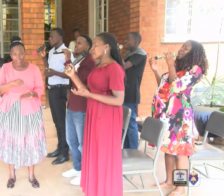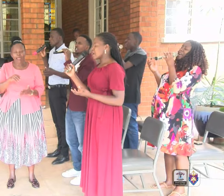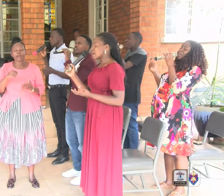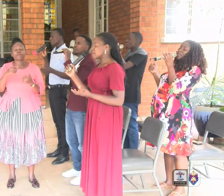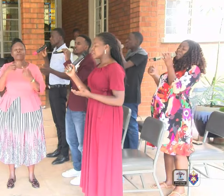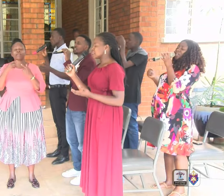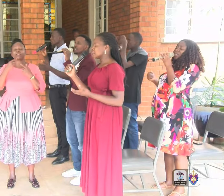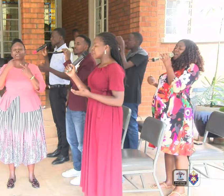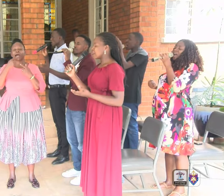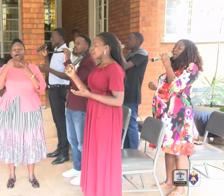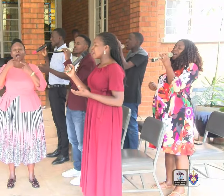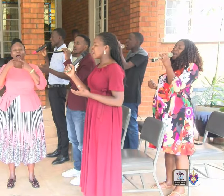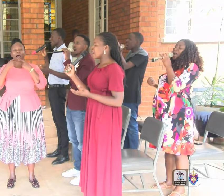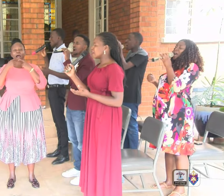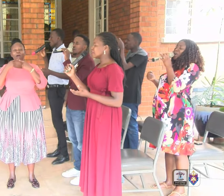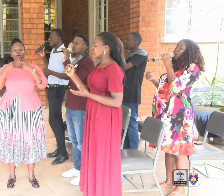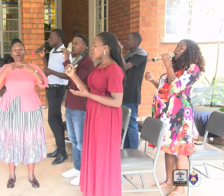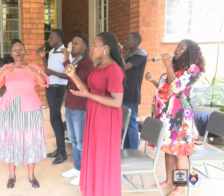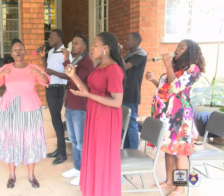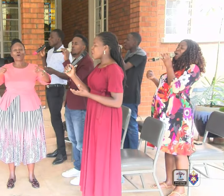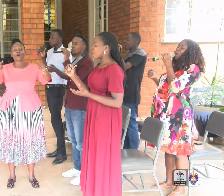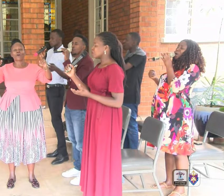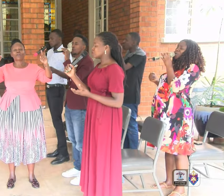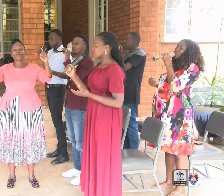bow. Every tongue